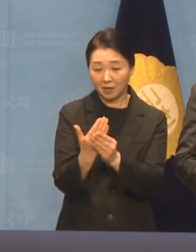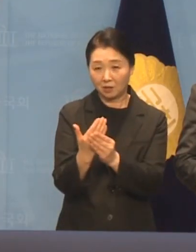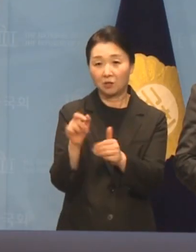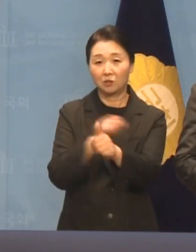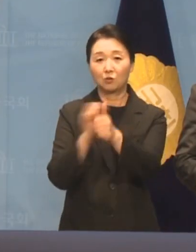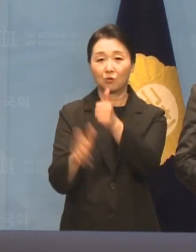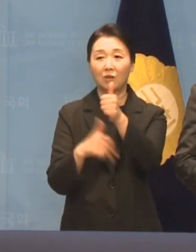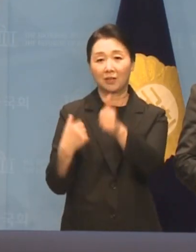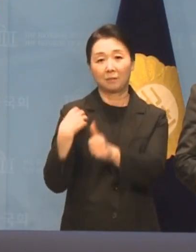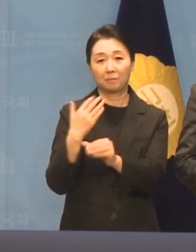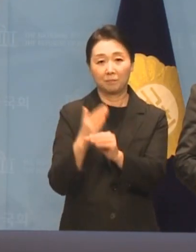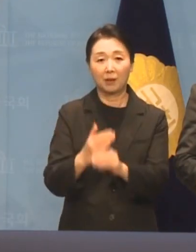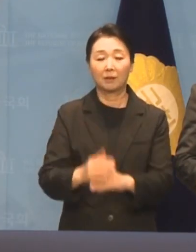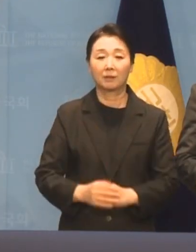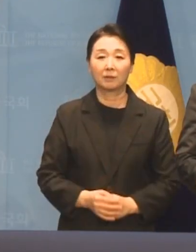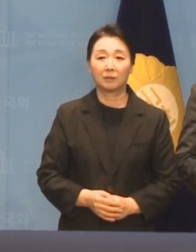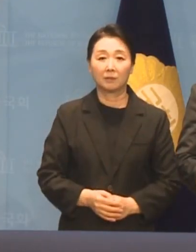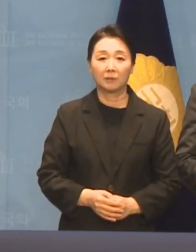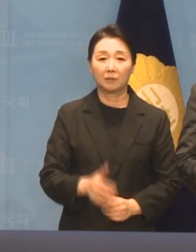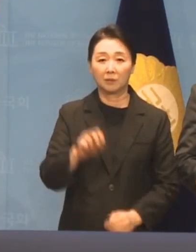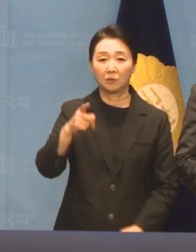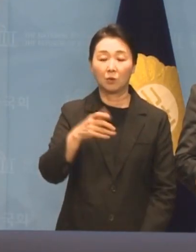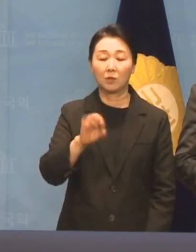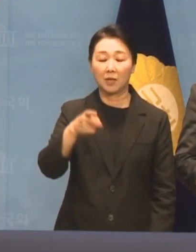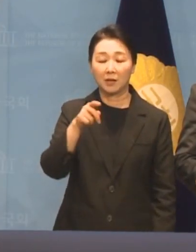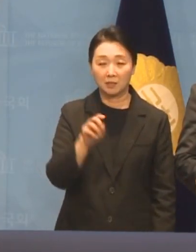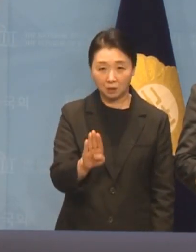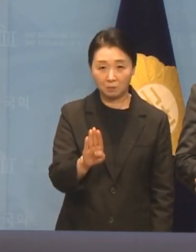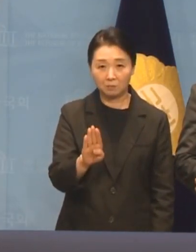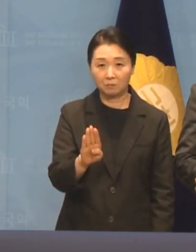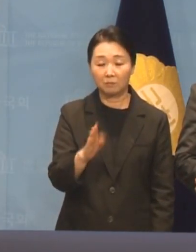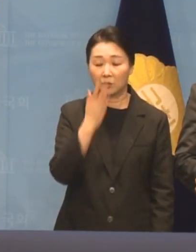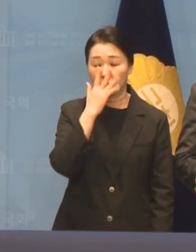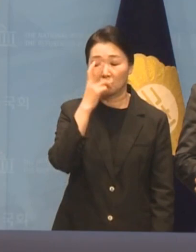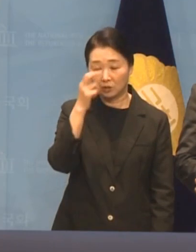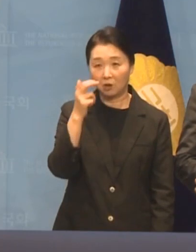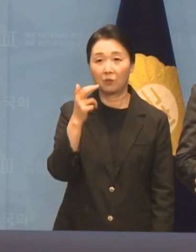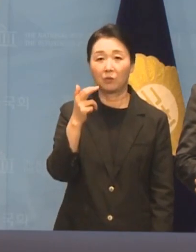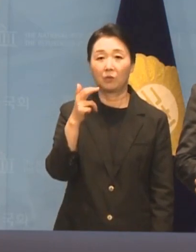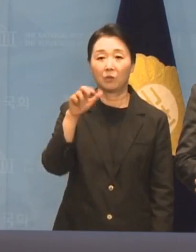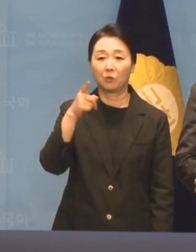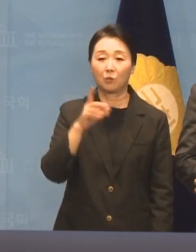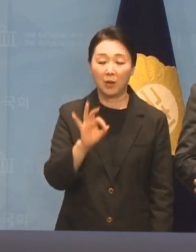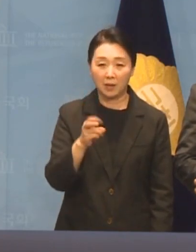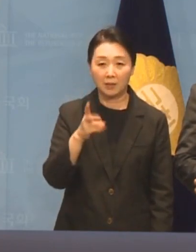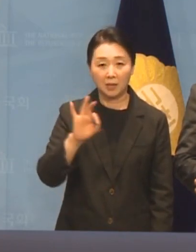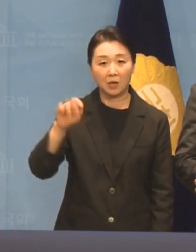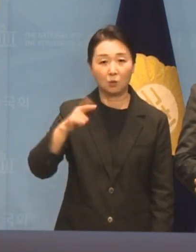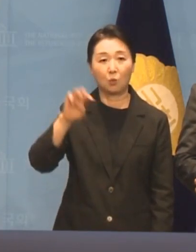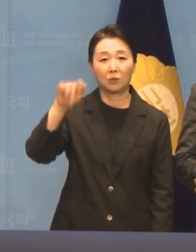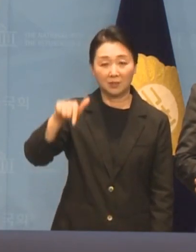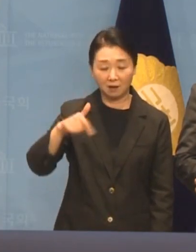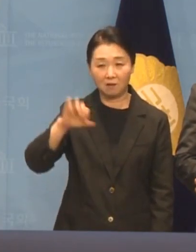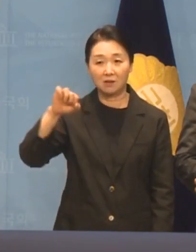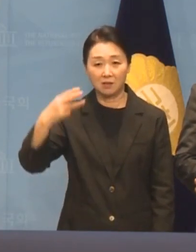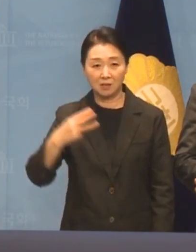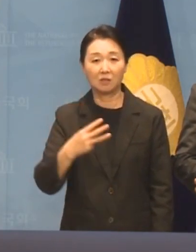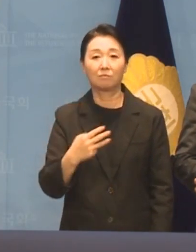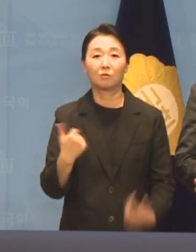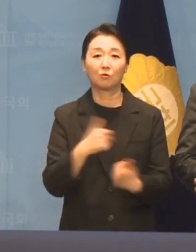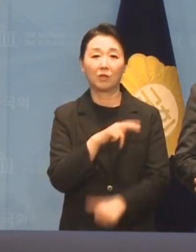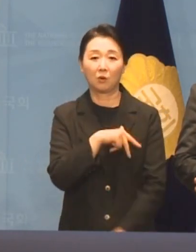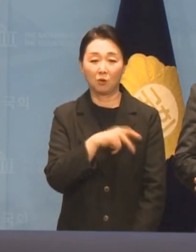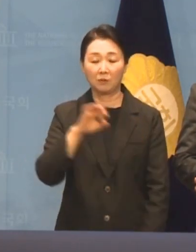위원장님을 역임하셨습니다. 그 다음에 권양엽 순천광양 곡성구례을 국회의원입니다.